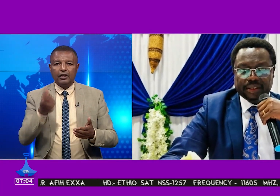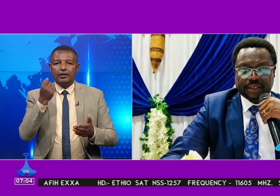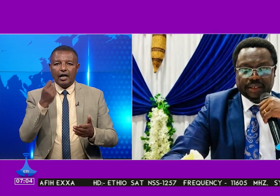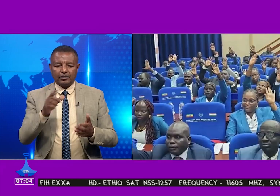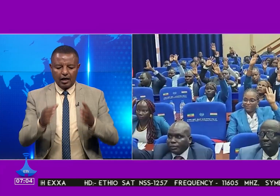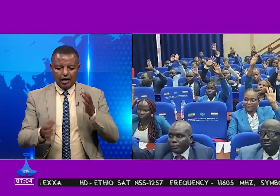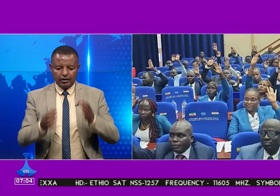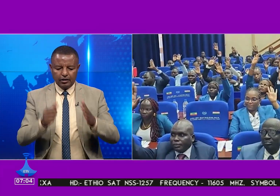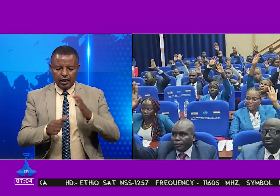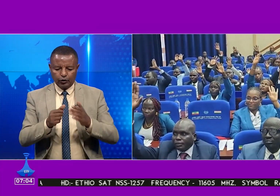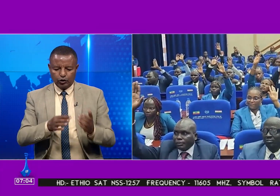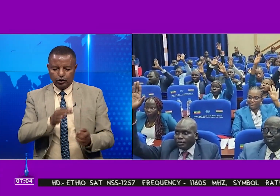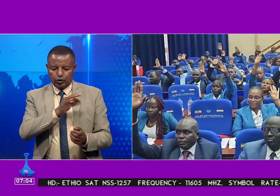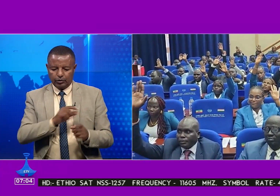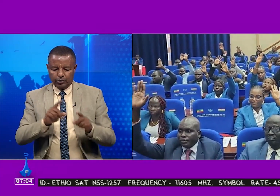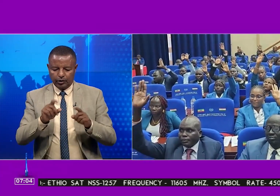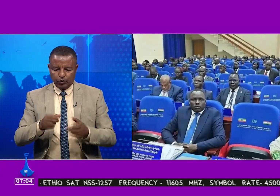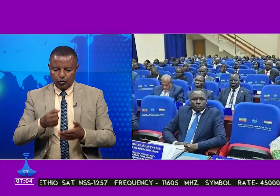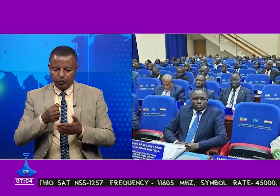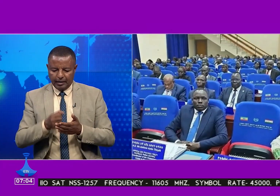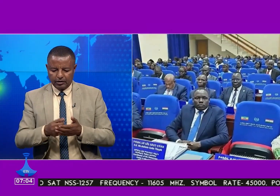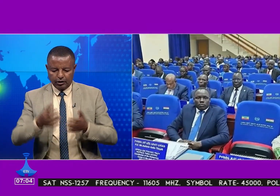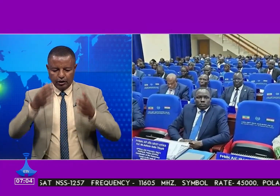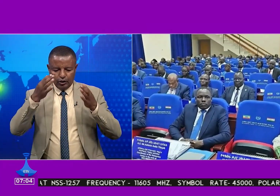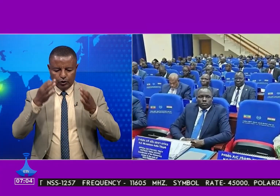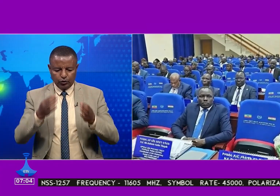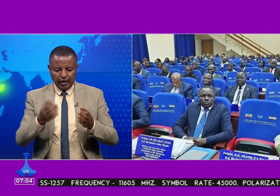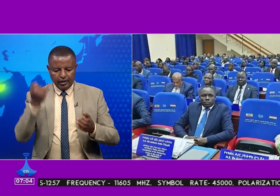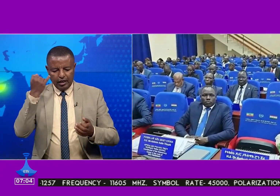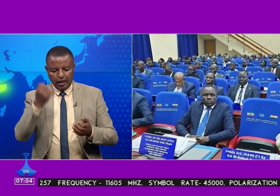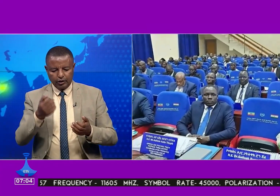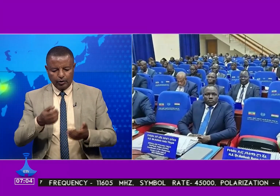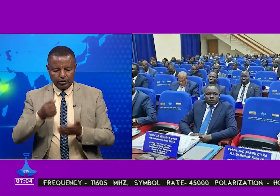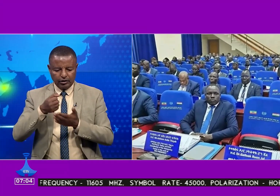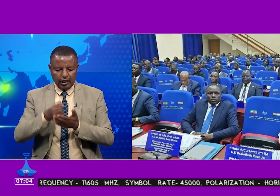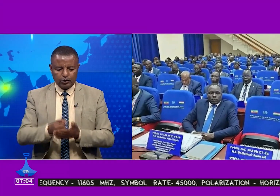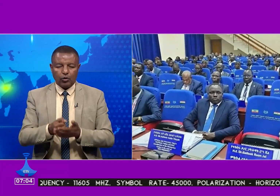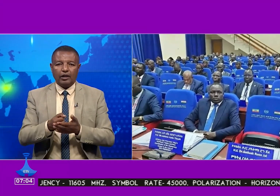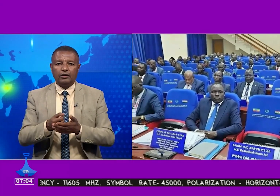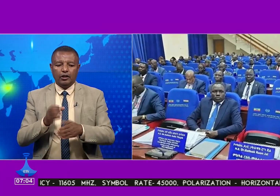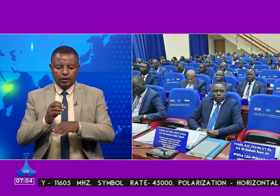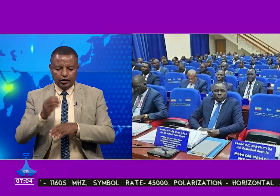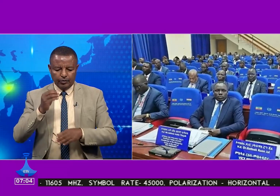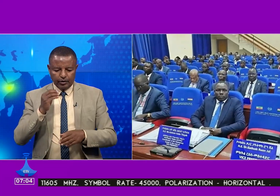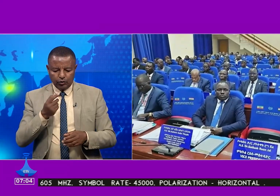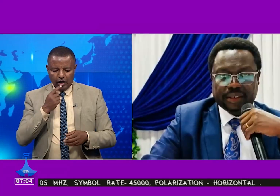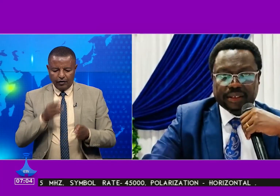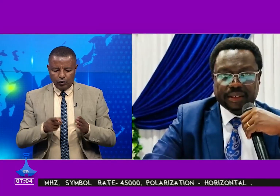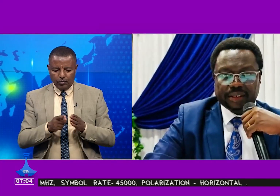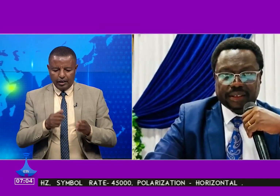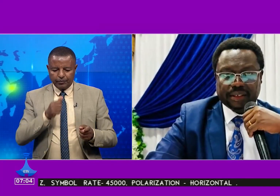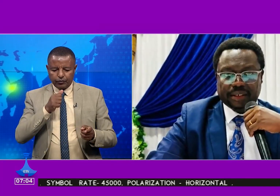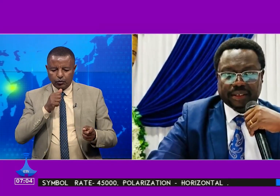የቀረበለት የ11 ዳኞችን ሹመት መርምሮ በማጽደቅ የውሳኔ ሀሳቦችን አጽድቋል። የምክር ቤቱ